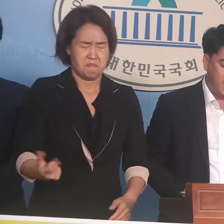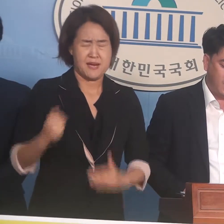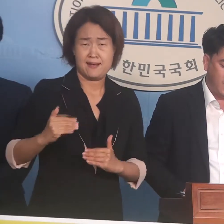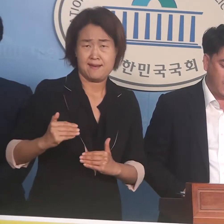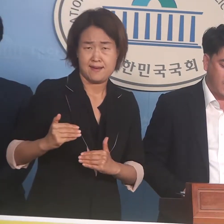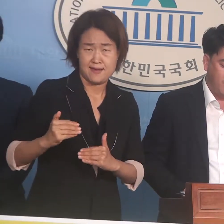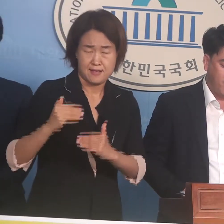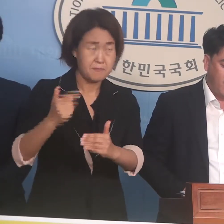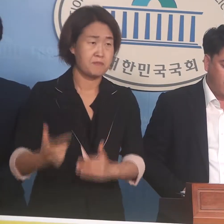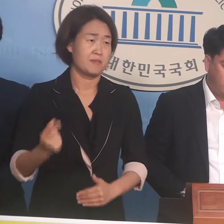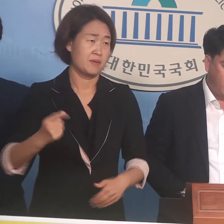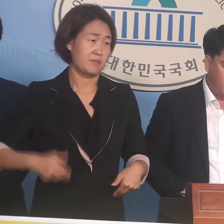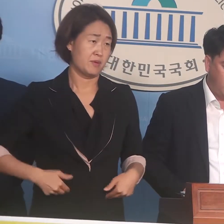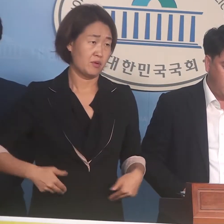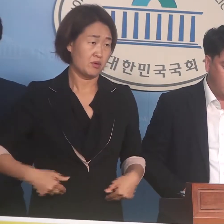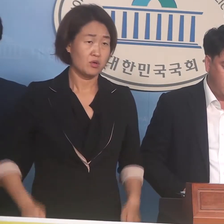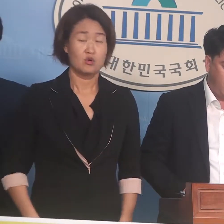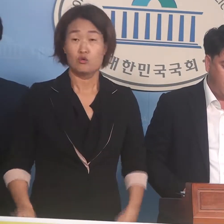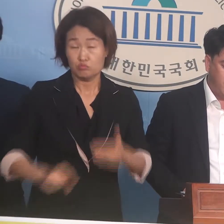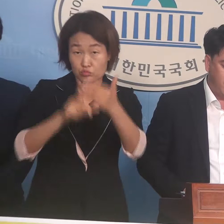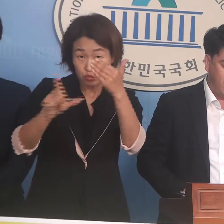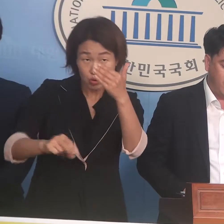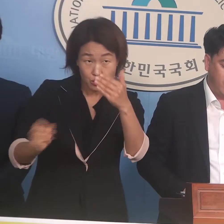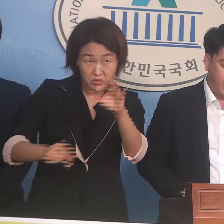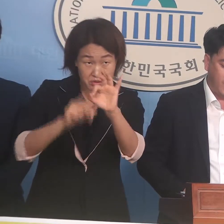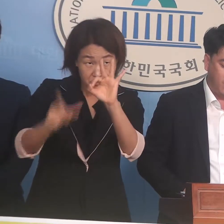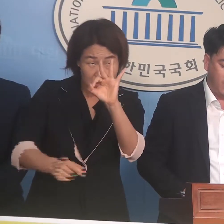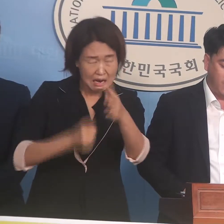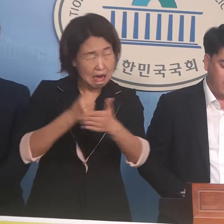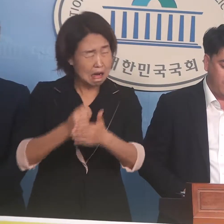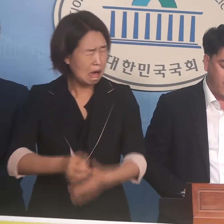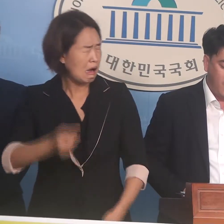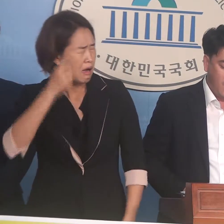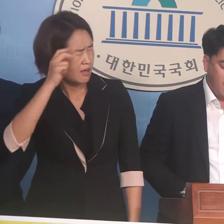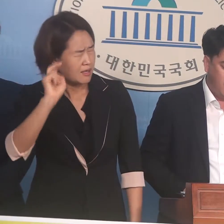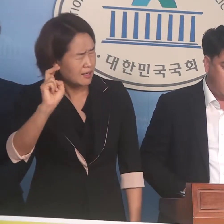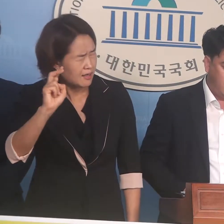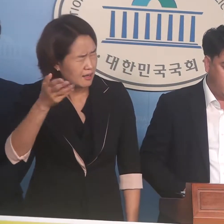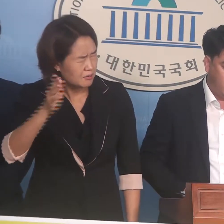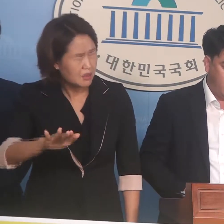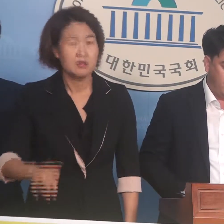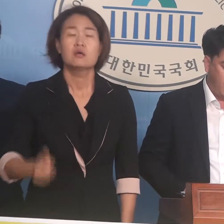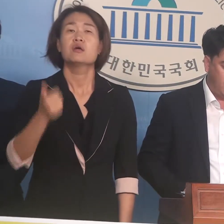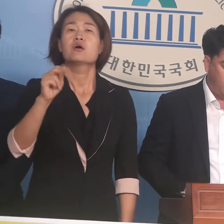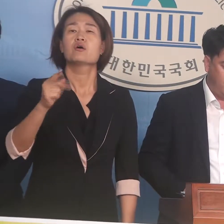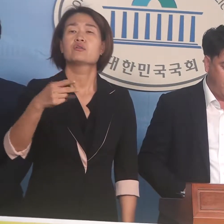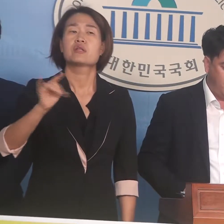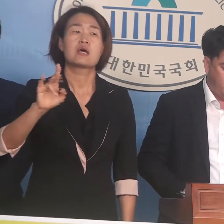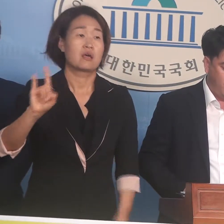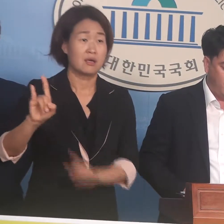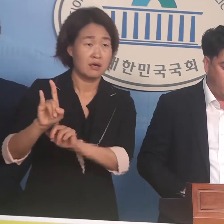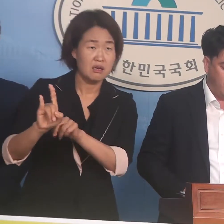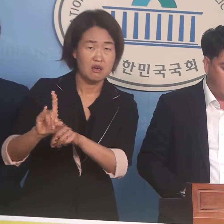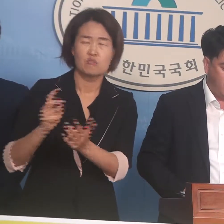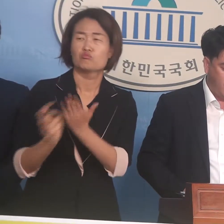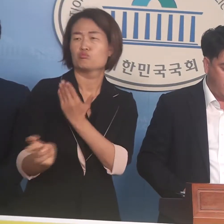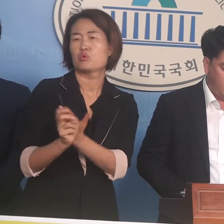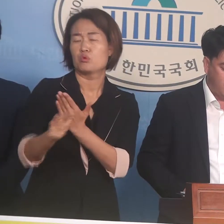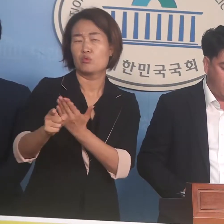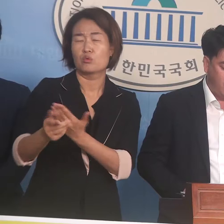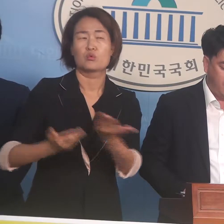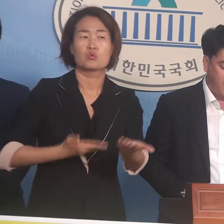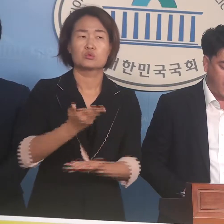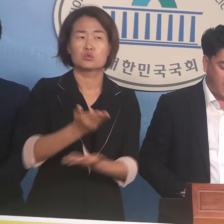신속히 진행해야 한다. 9월 또는 10월로 지정될 것으로 예상되었던 현대중공업 하도급법 위반